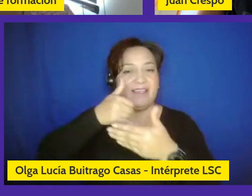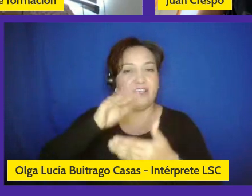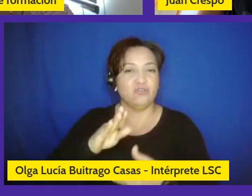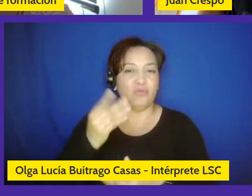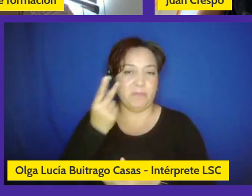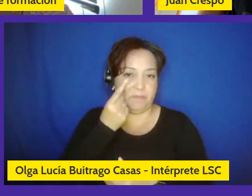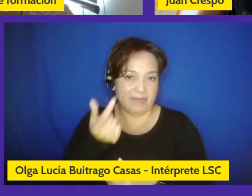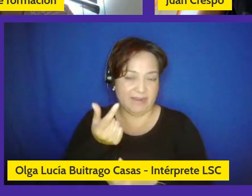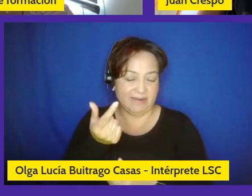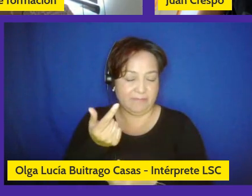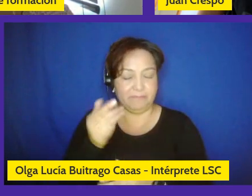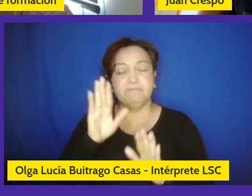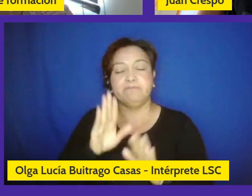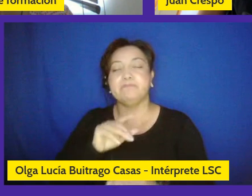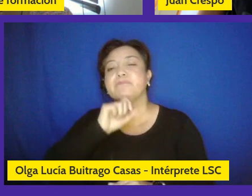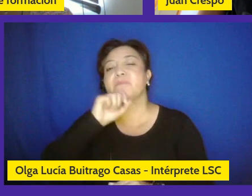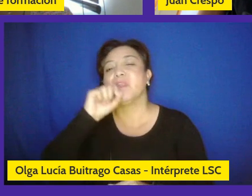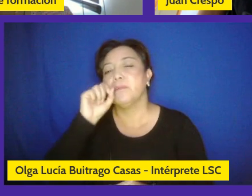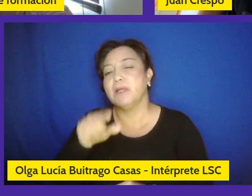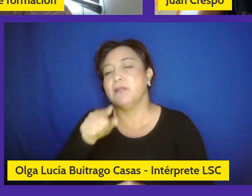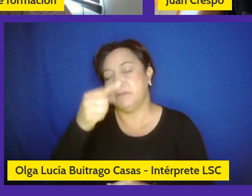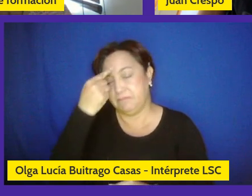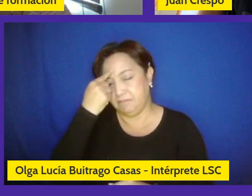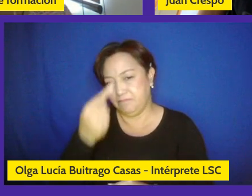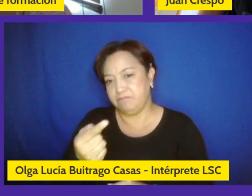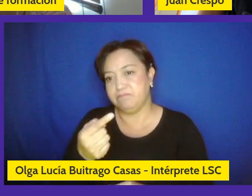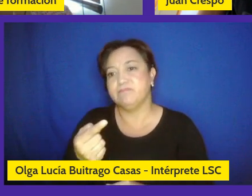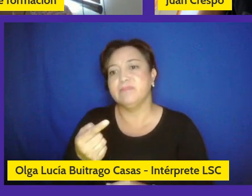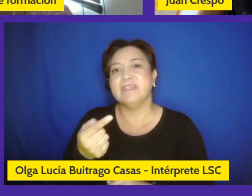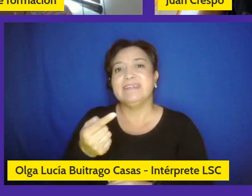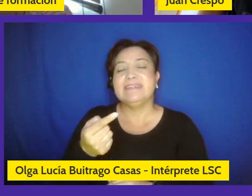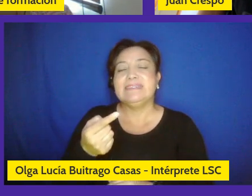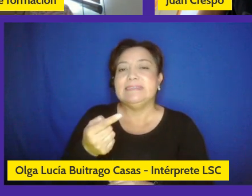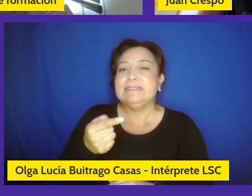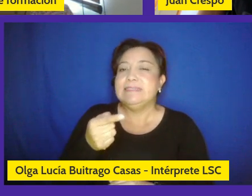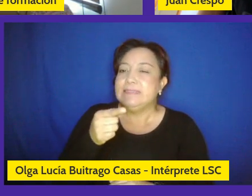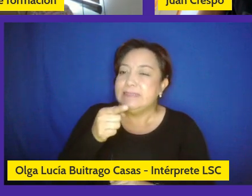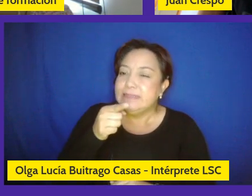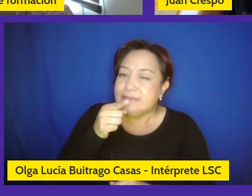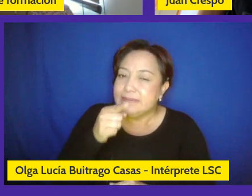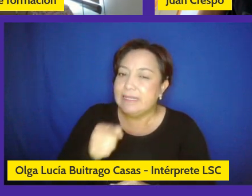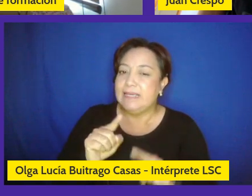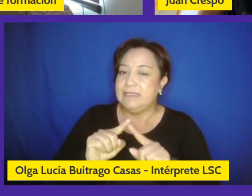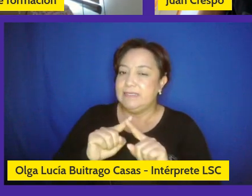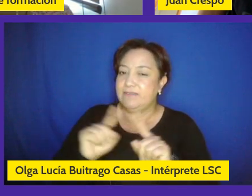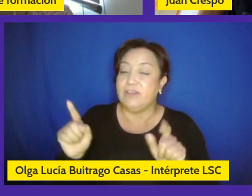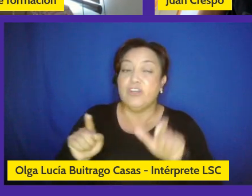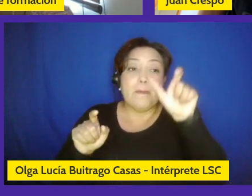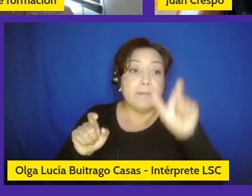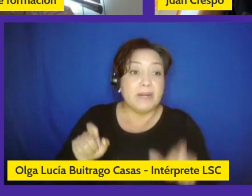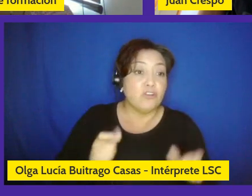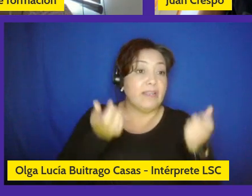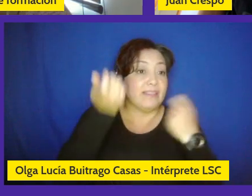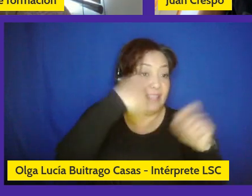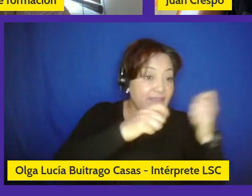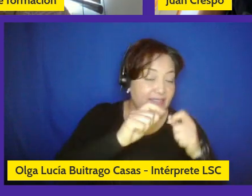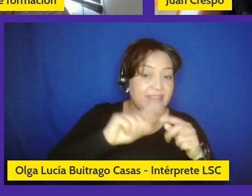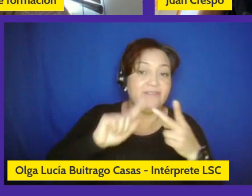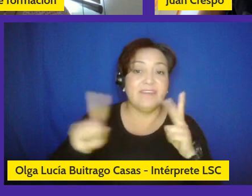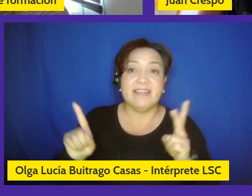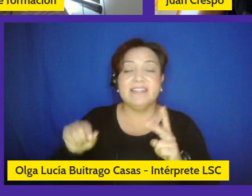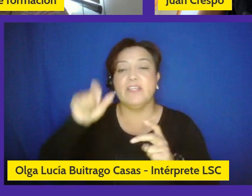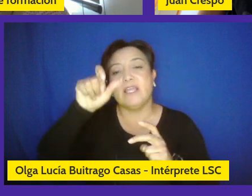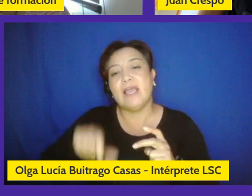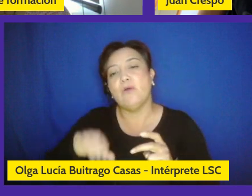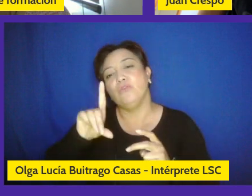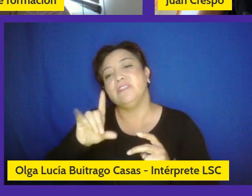pregunta, para vos, ¿cuáles son las diferencias más significativas entre un agente de ventas y un distribuidor? Y así, ¿qué